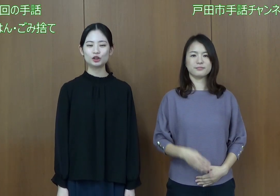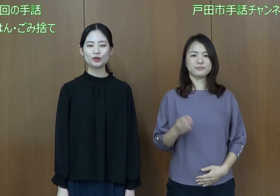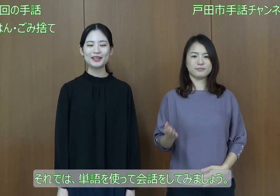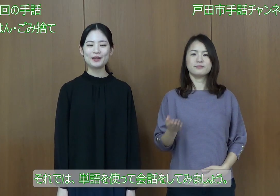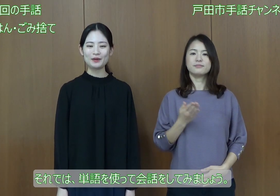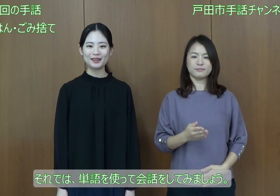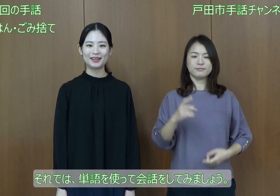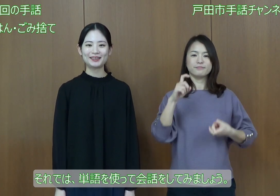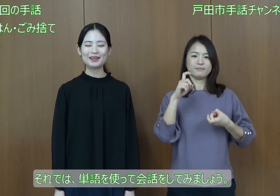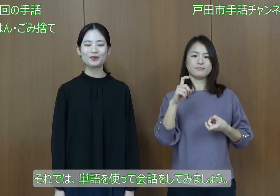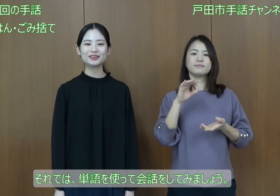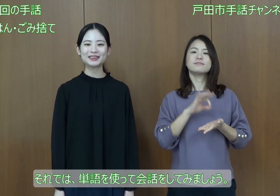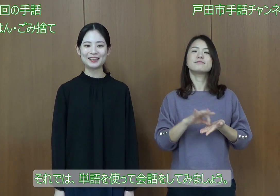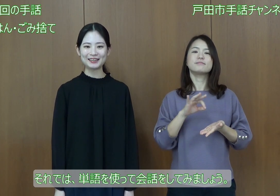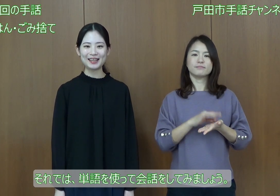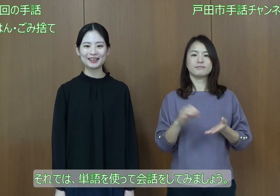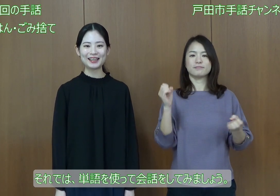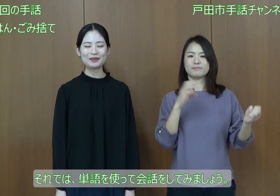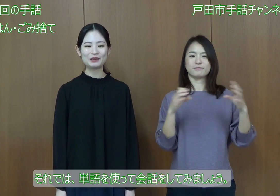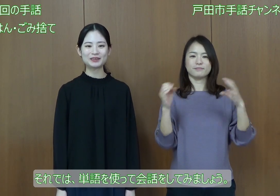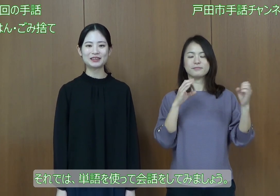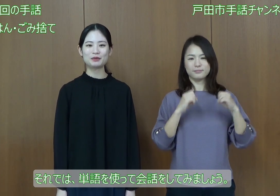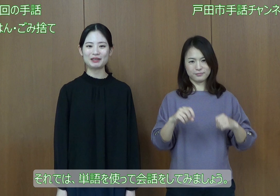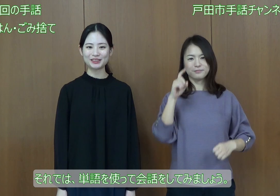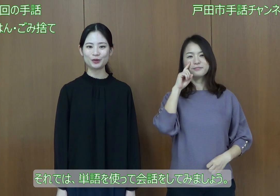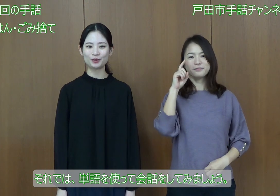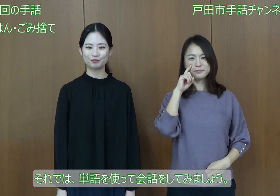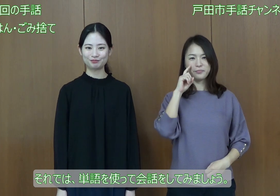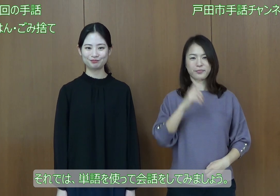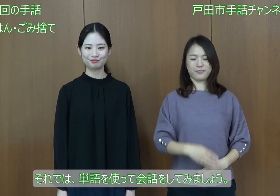それでは単語を使って会話をしてみましょう。